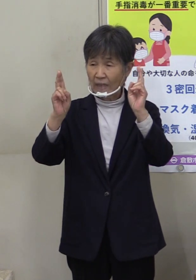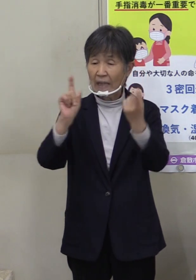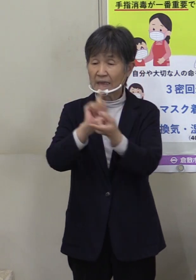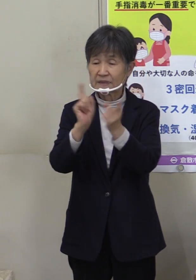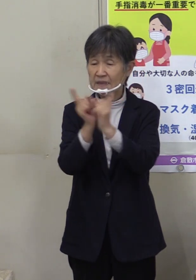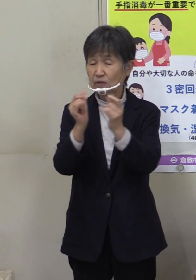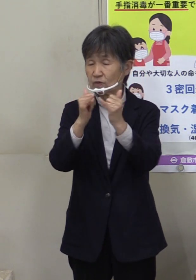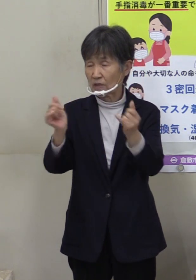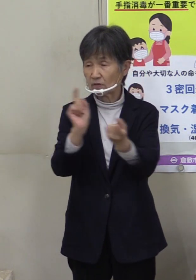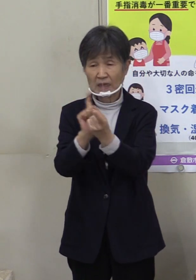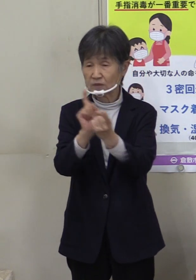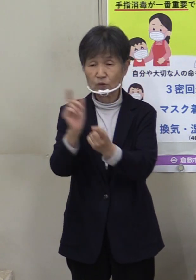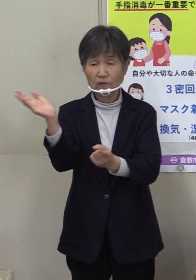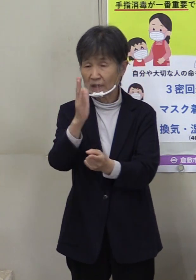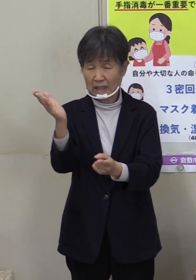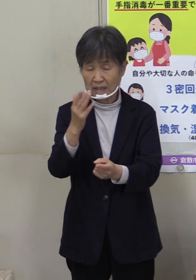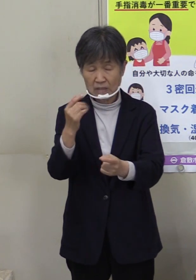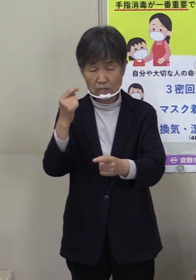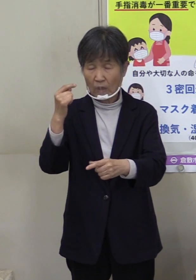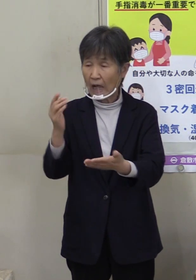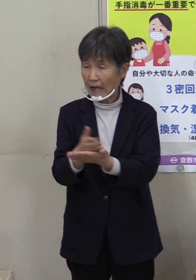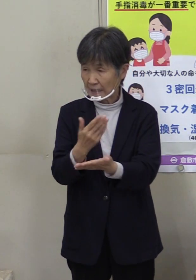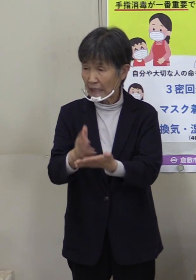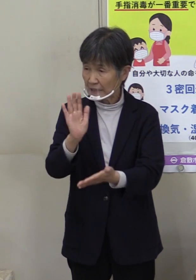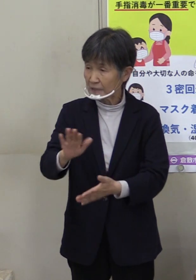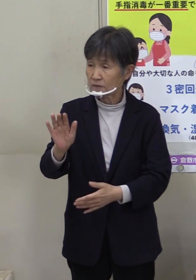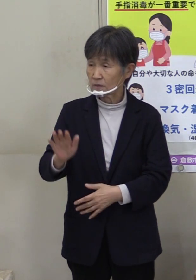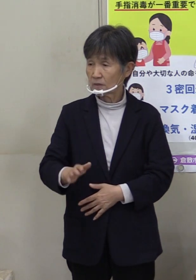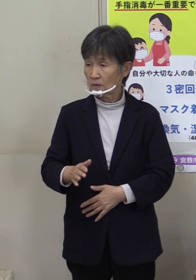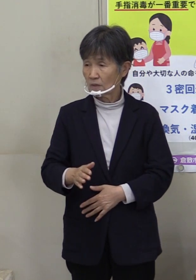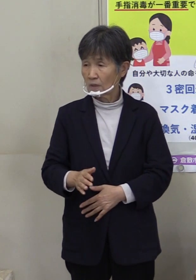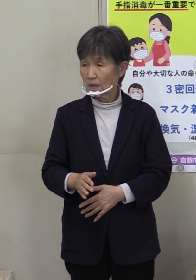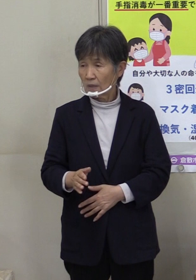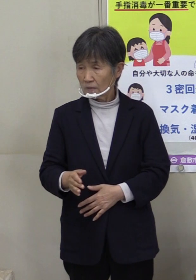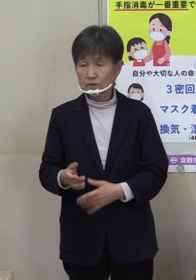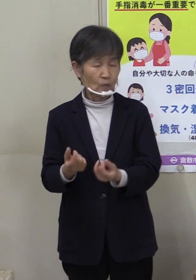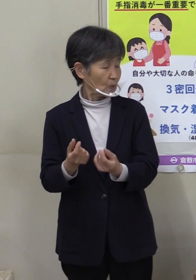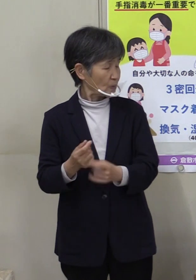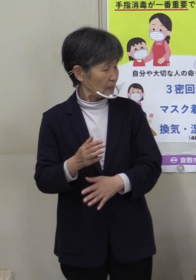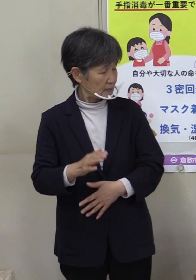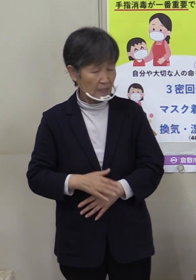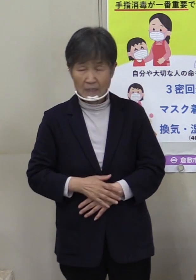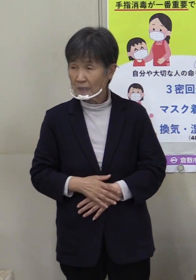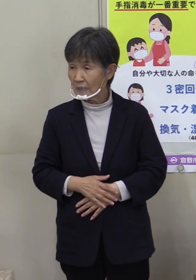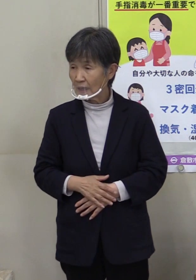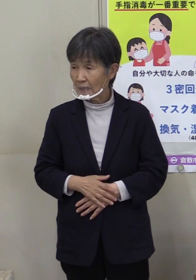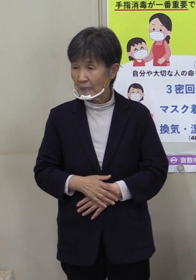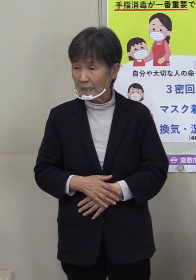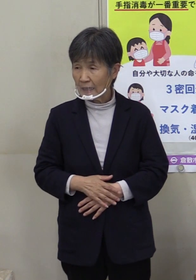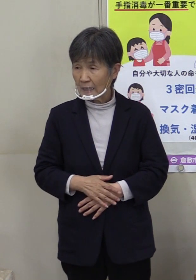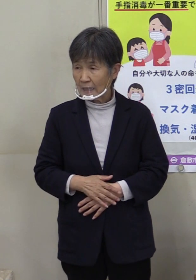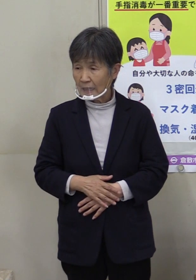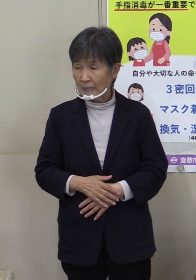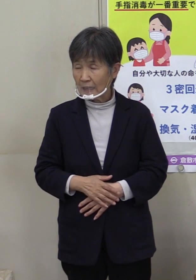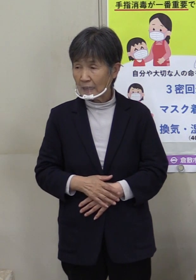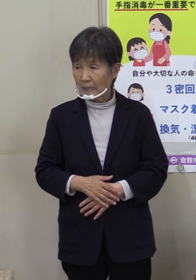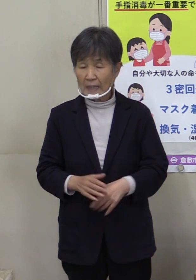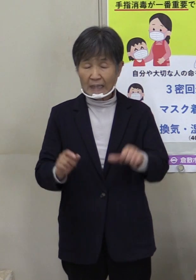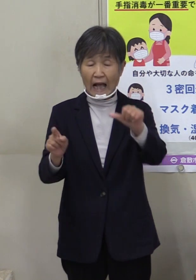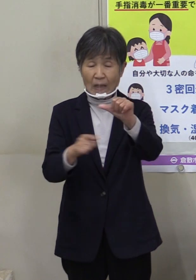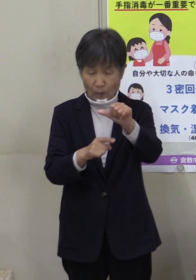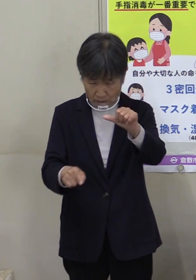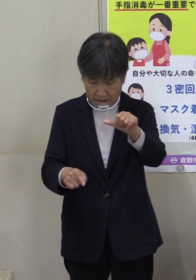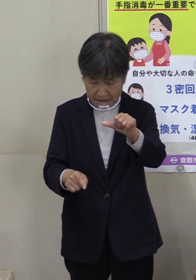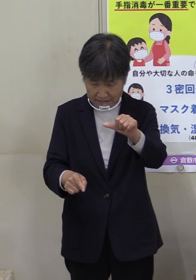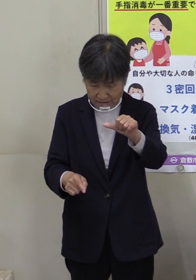に ならないということでございます。 うん、そういうことです。だから業務内容は一緒だということですね、5人とも、 はい、